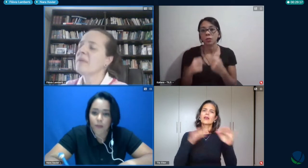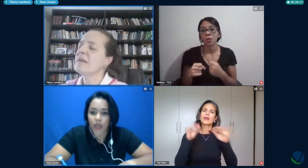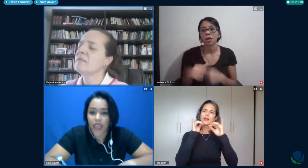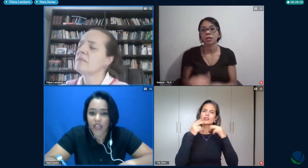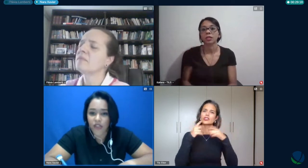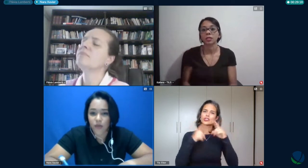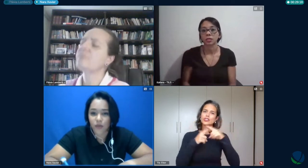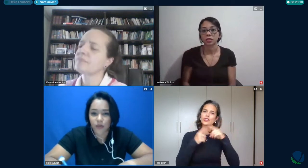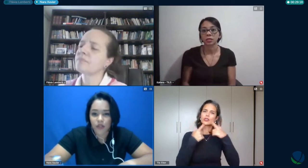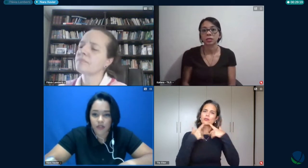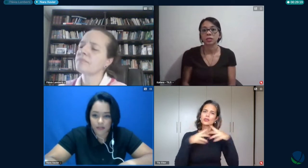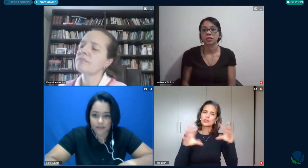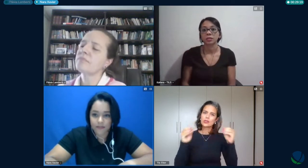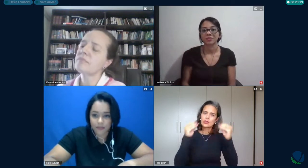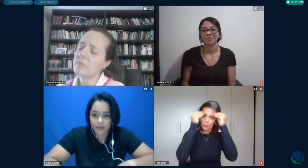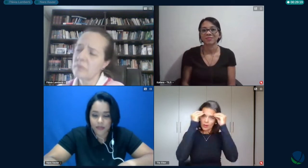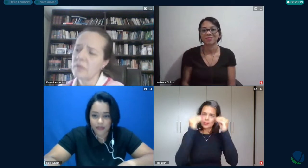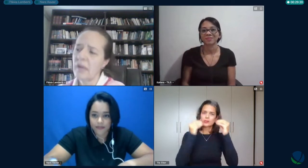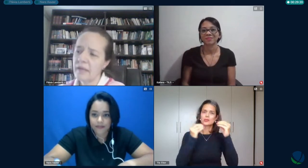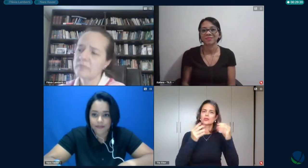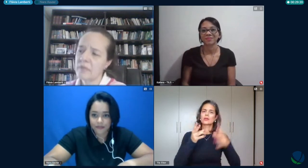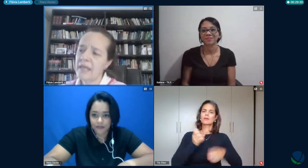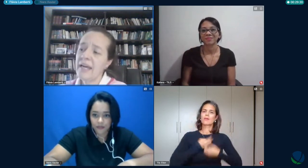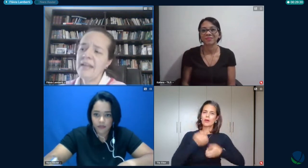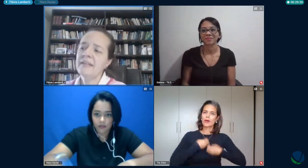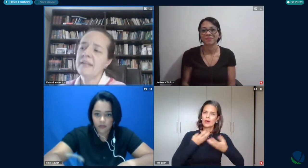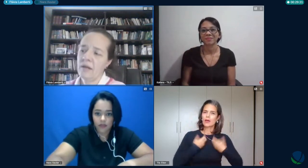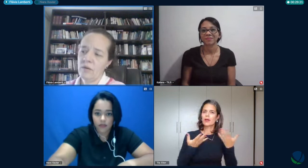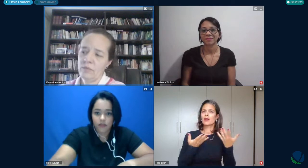é poético.